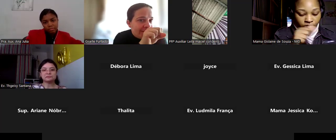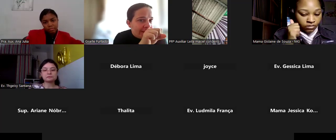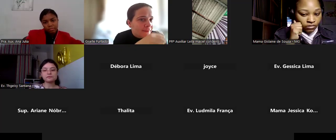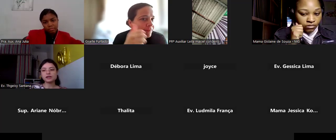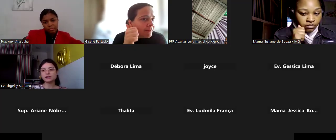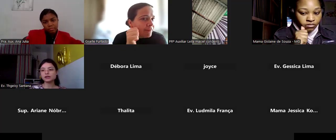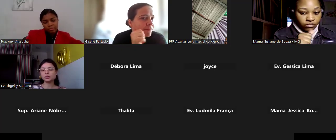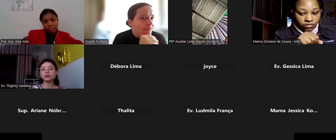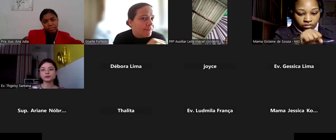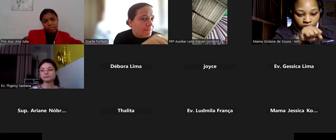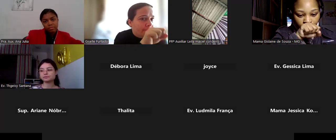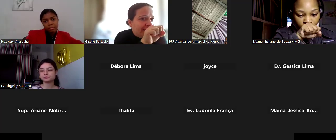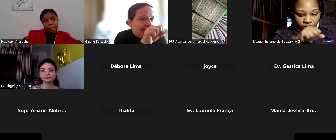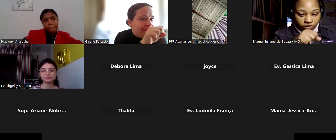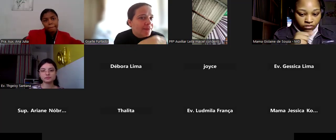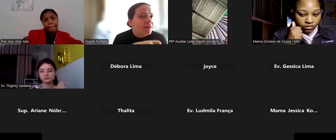mãe, mãe,